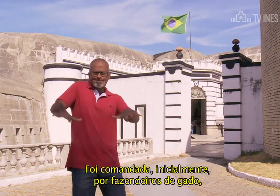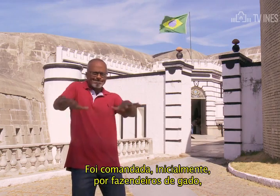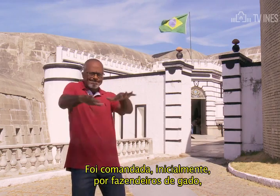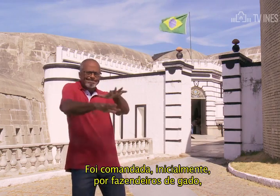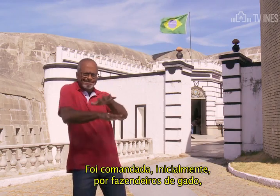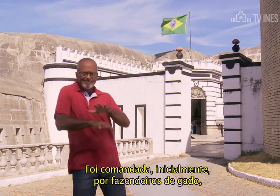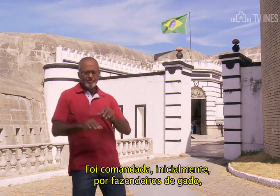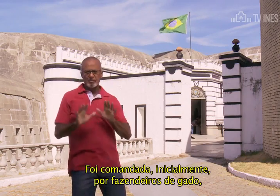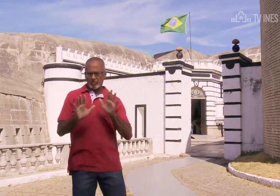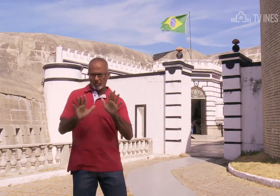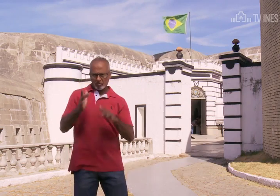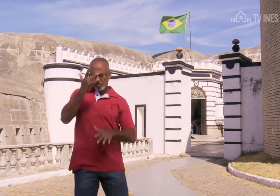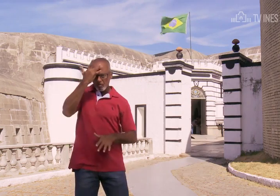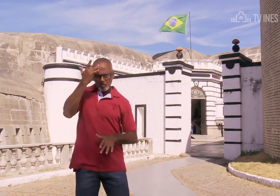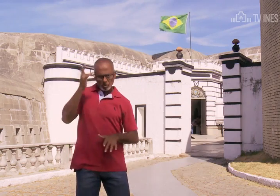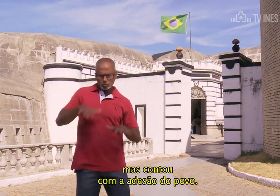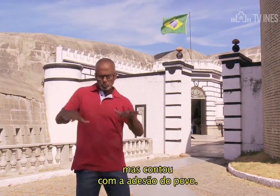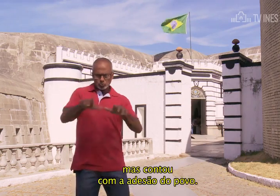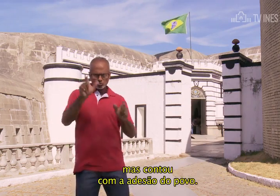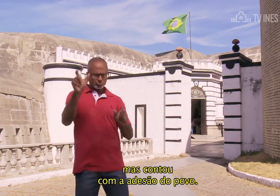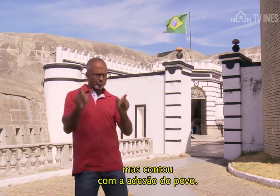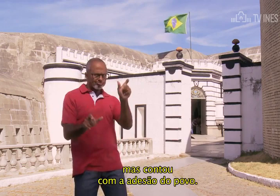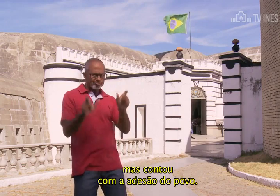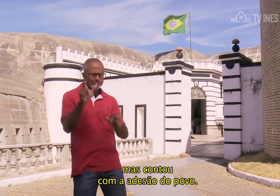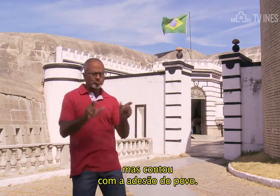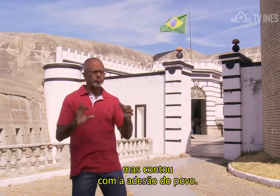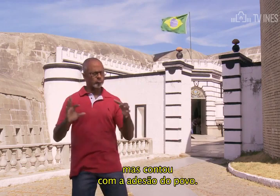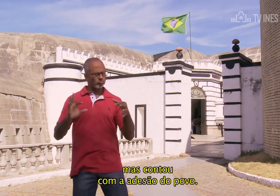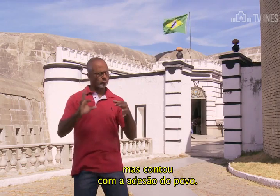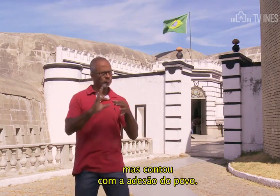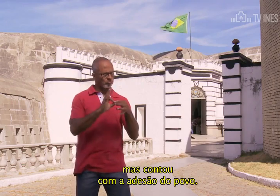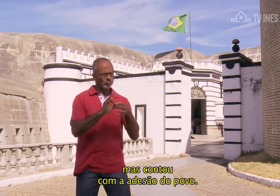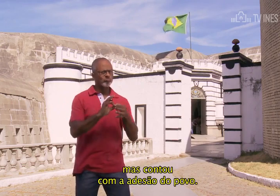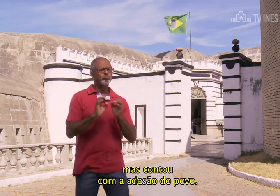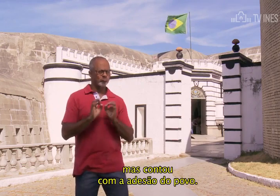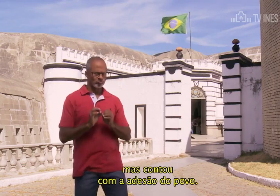de gado, mas contou com a adesão do povo.